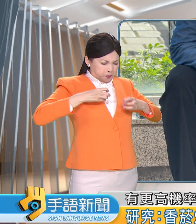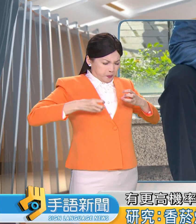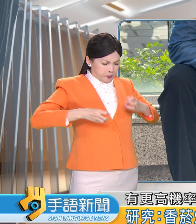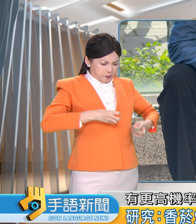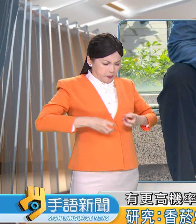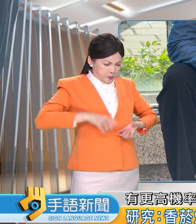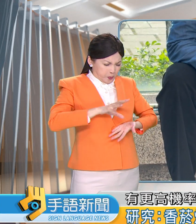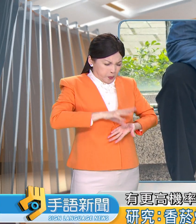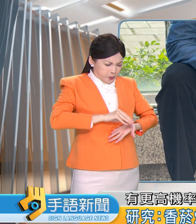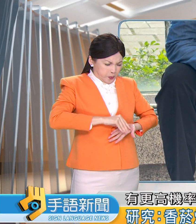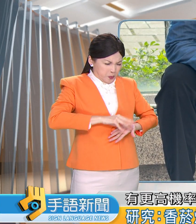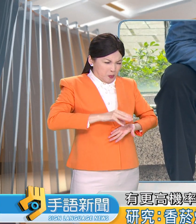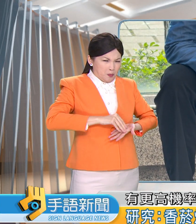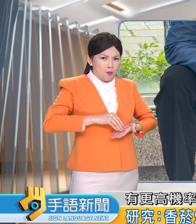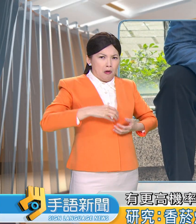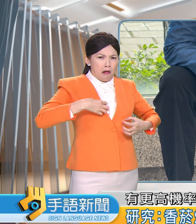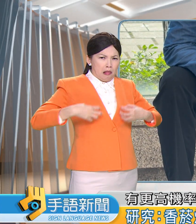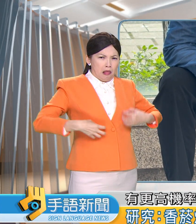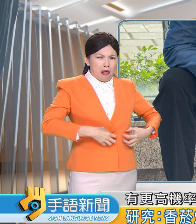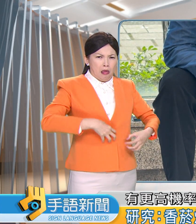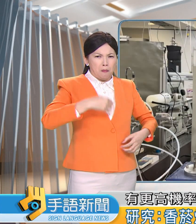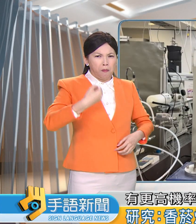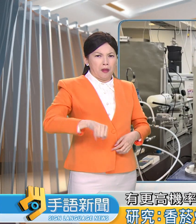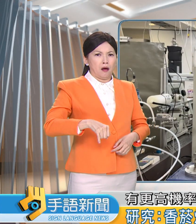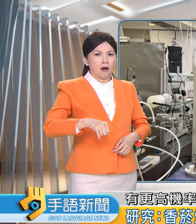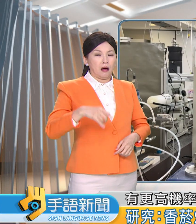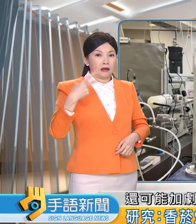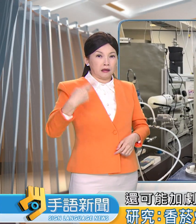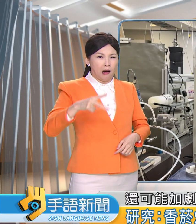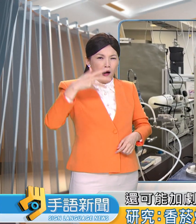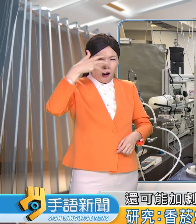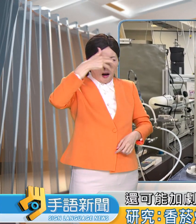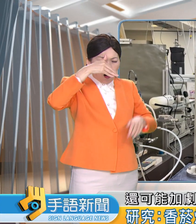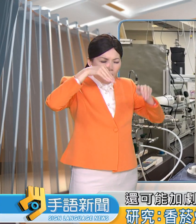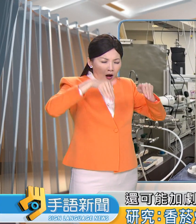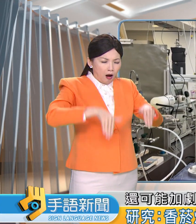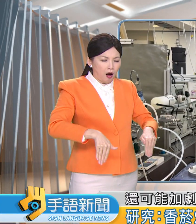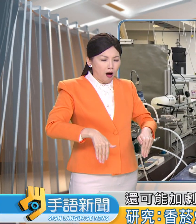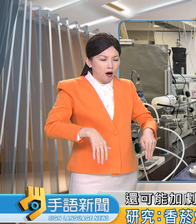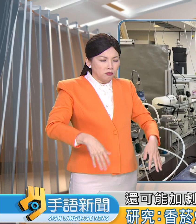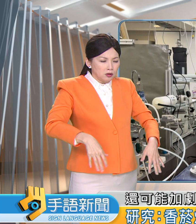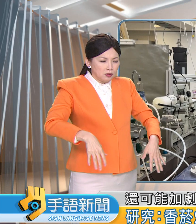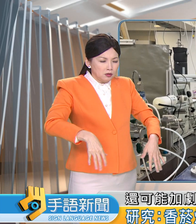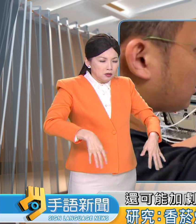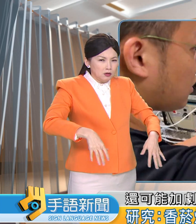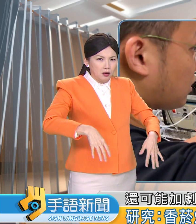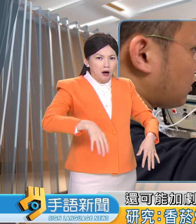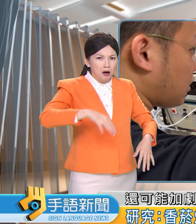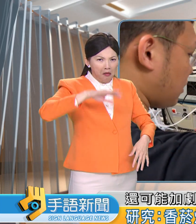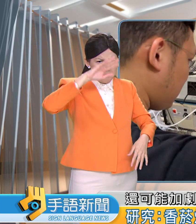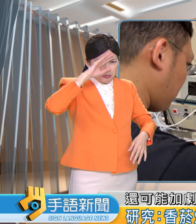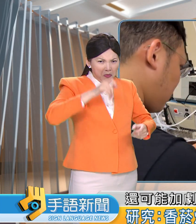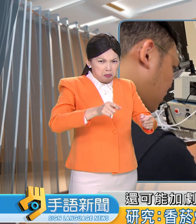体，对器官产生影响，还可能加剧帕金森氏症的病